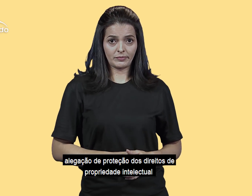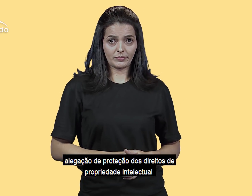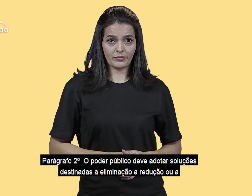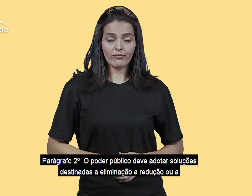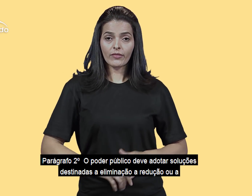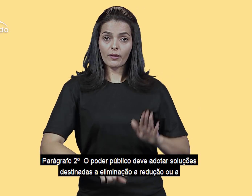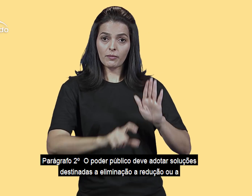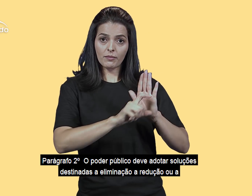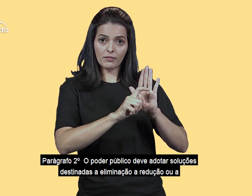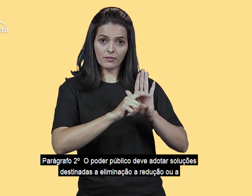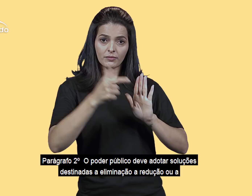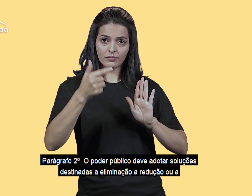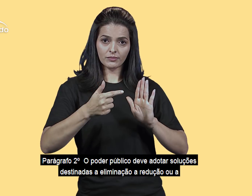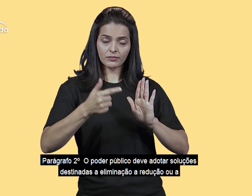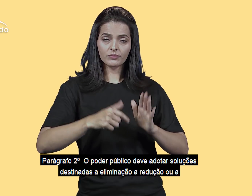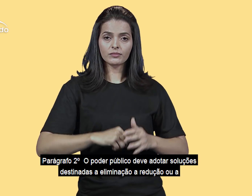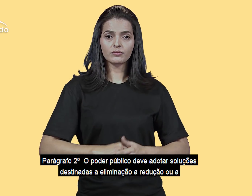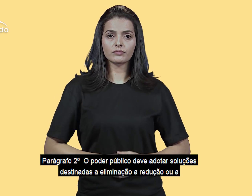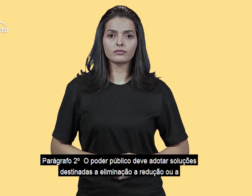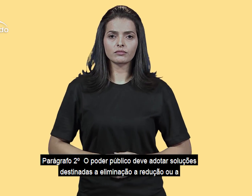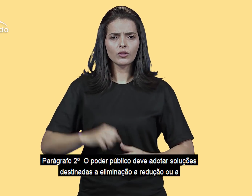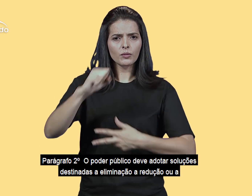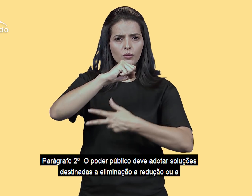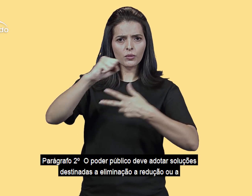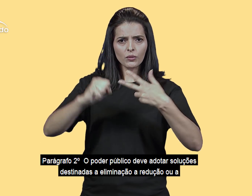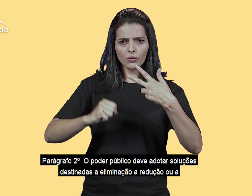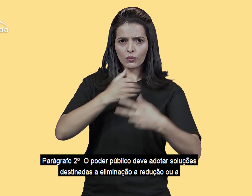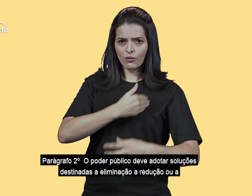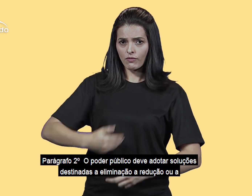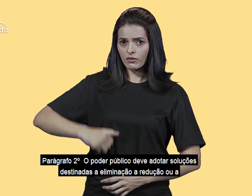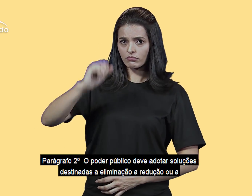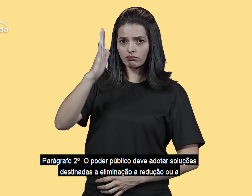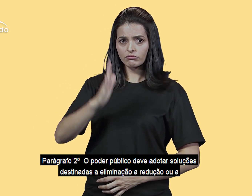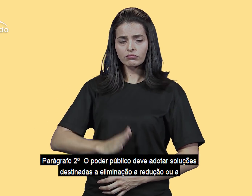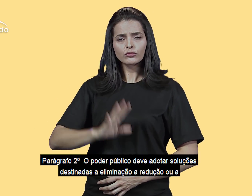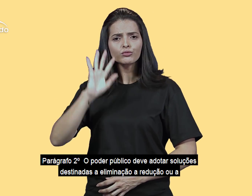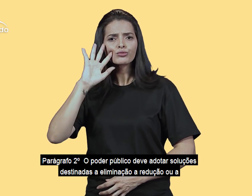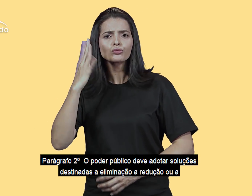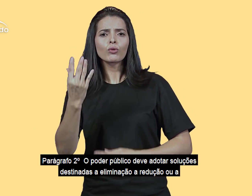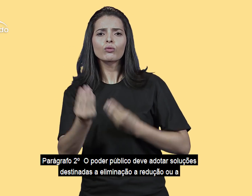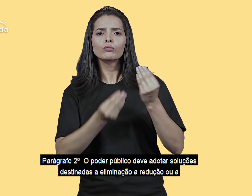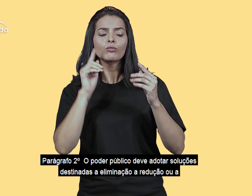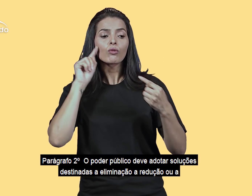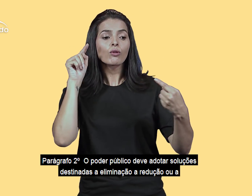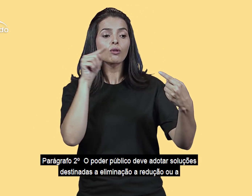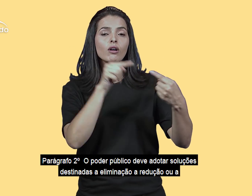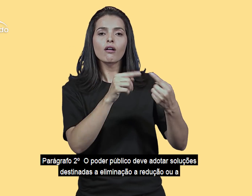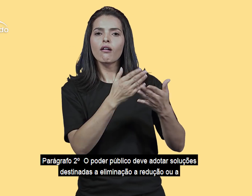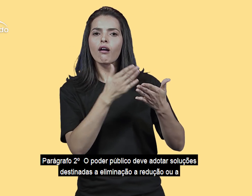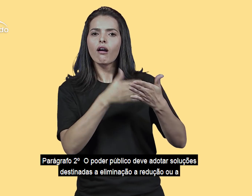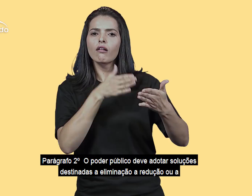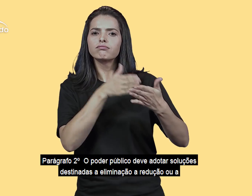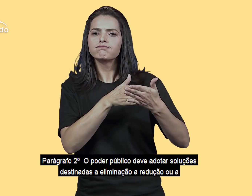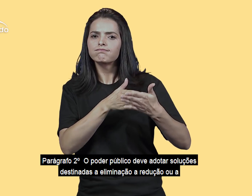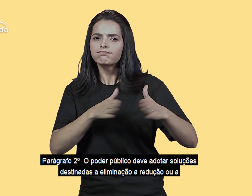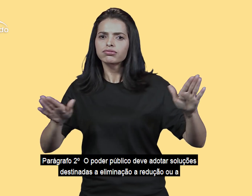parágrafo 2º o poder público deve adotar soluções destinadas a eliminação a redução